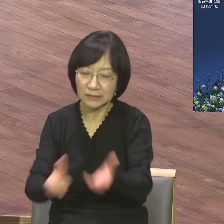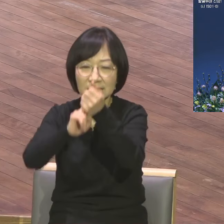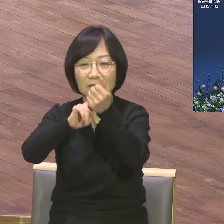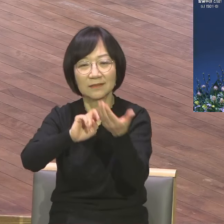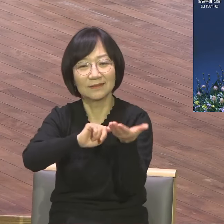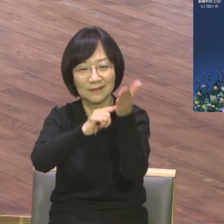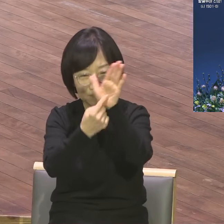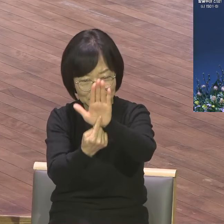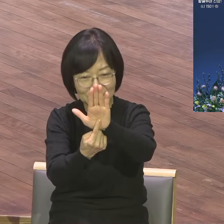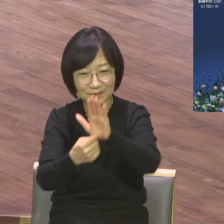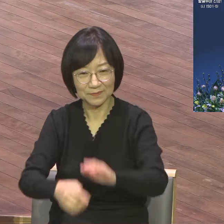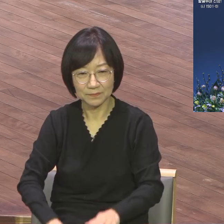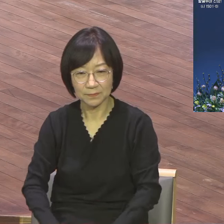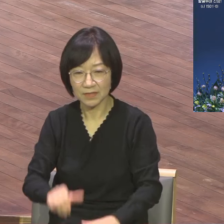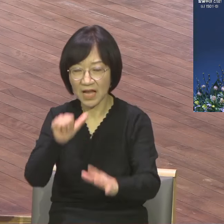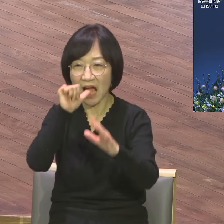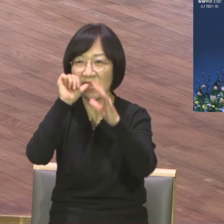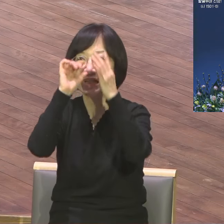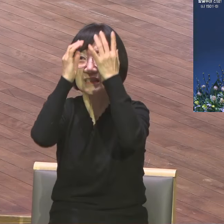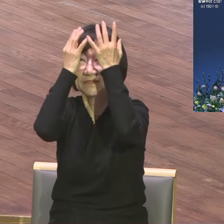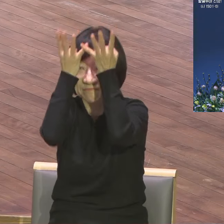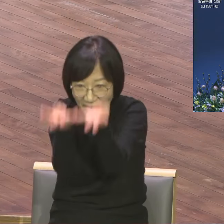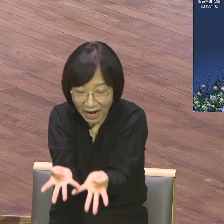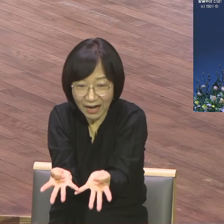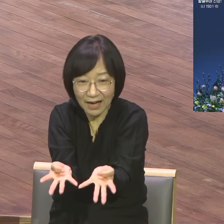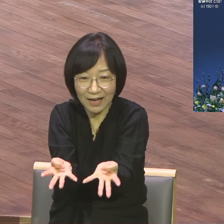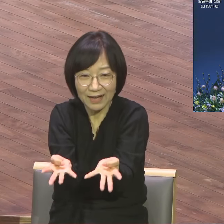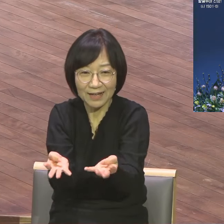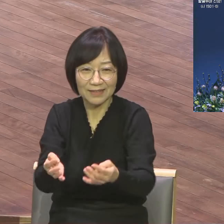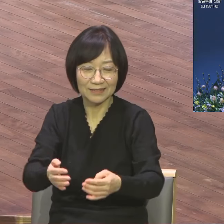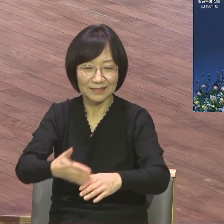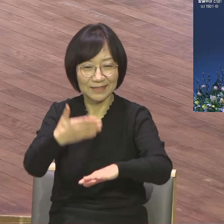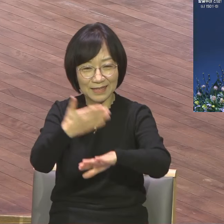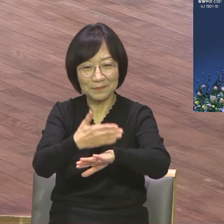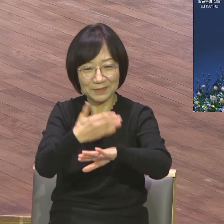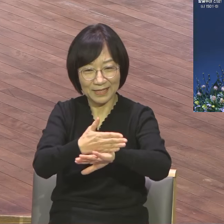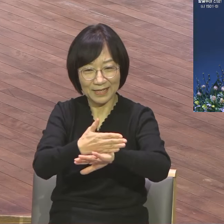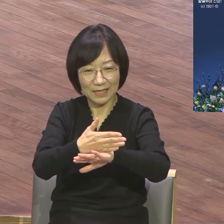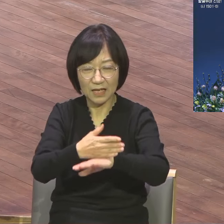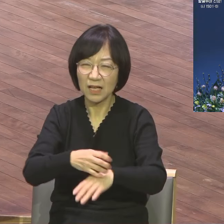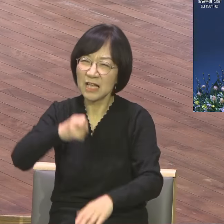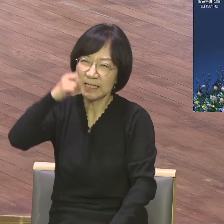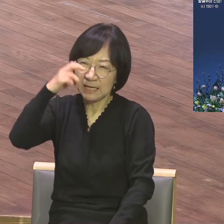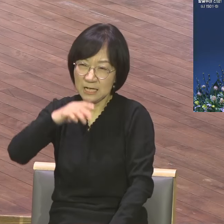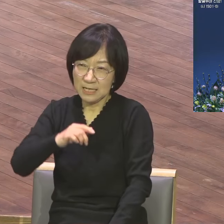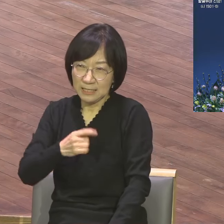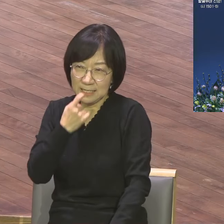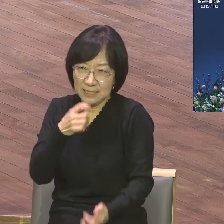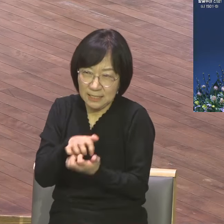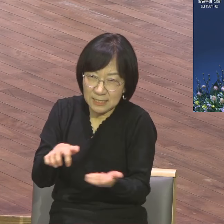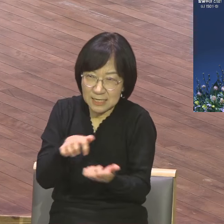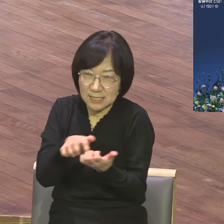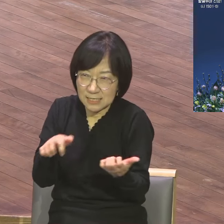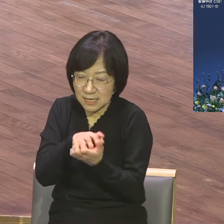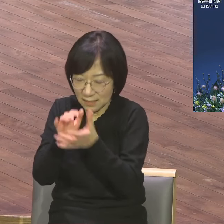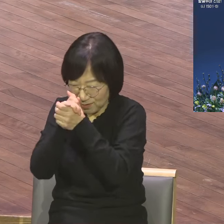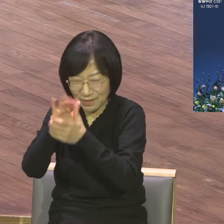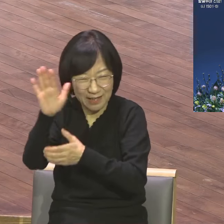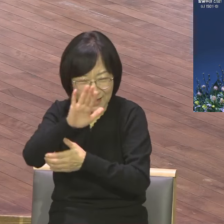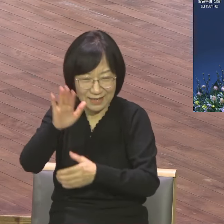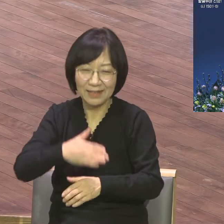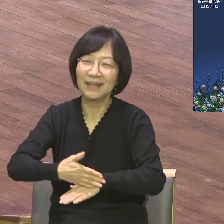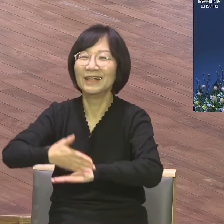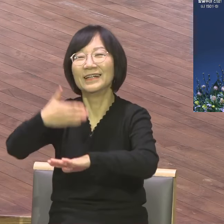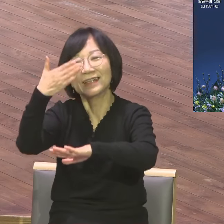열리고 여러분요 하나님 기도할 때 감사 기도, 그것도 감사 기도, 그냥 기도 아니요. 독을 품고 하지 말고 감사해서 감사해서.